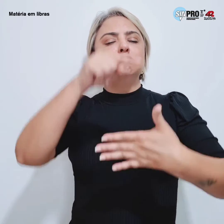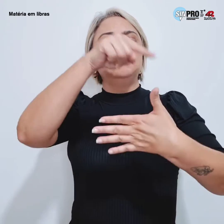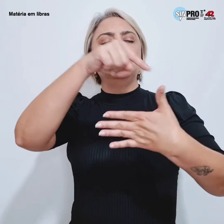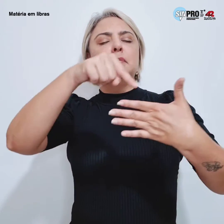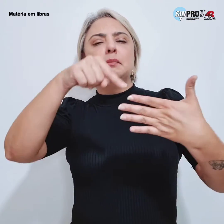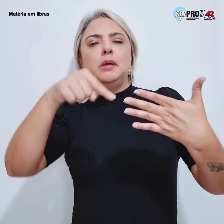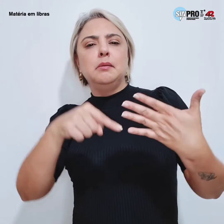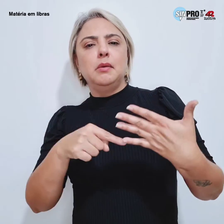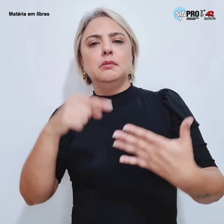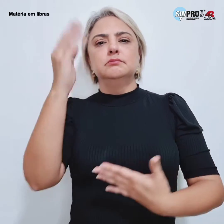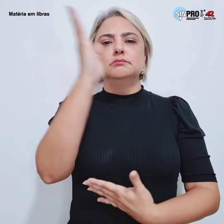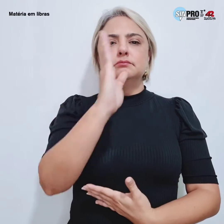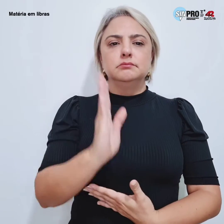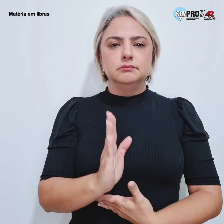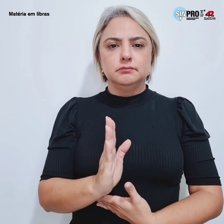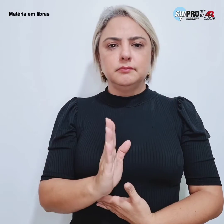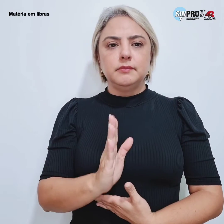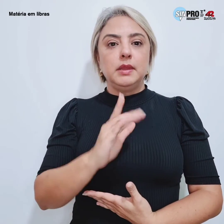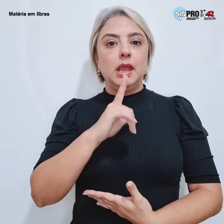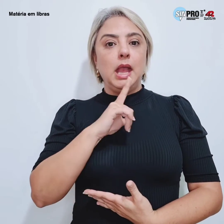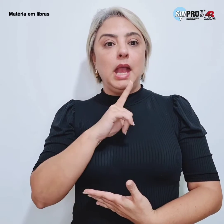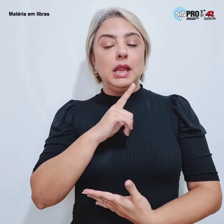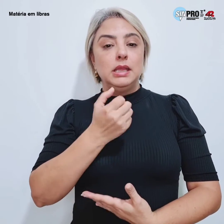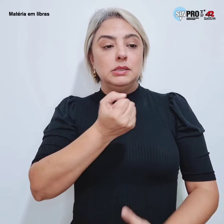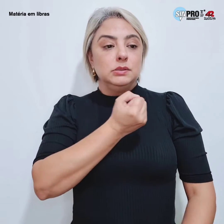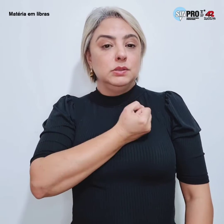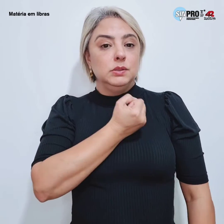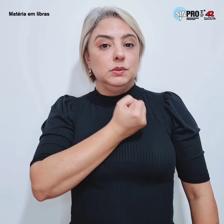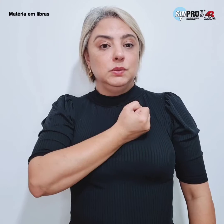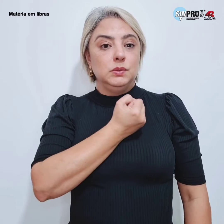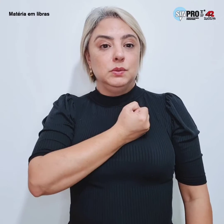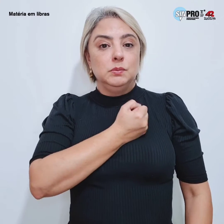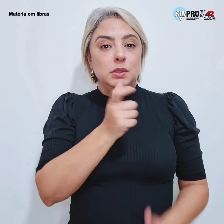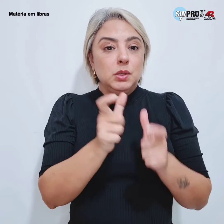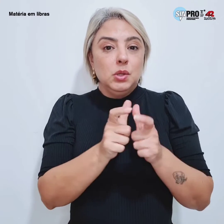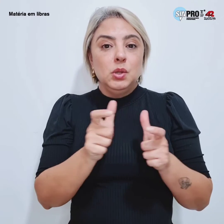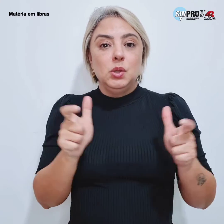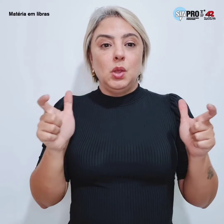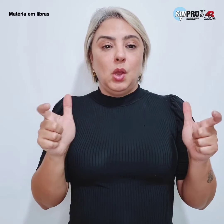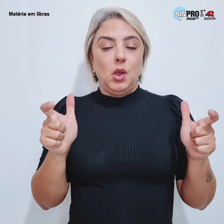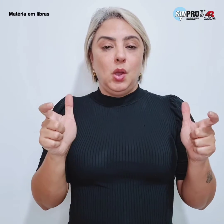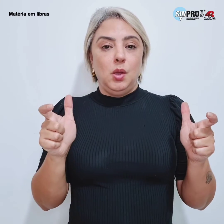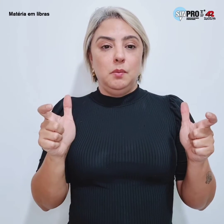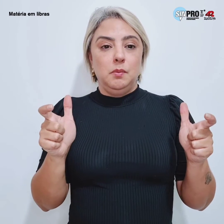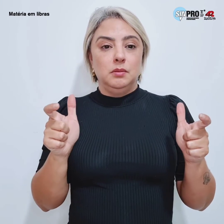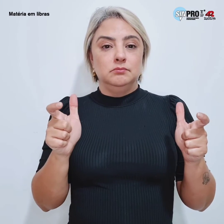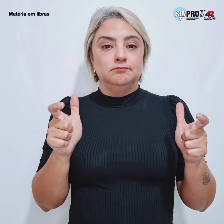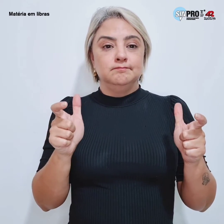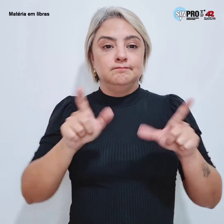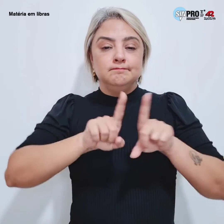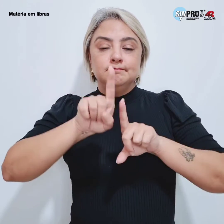o Brasil a ter este número exorbitante em crescimento rápido